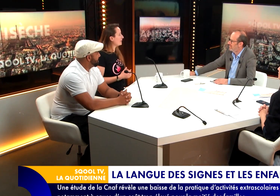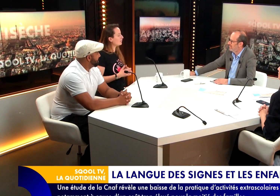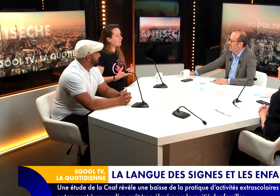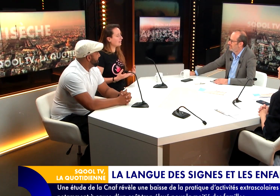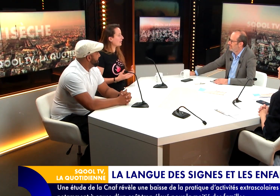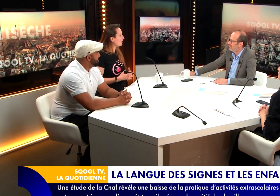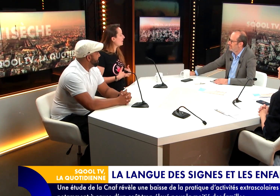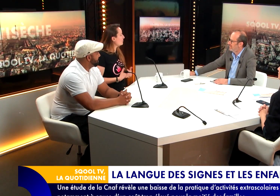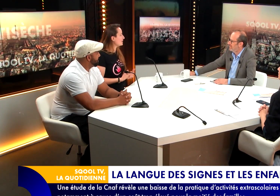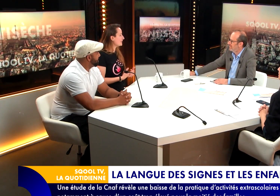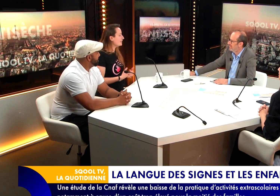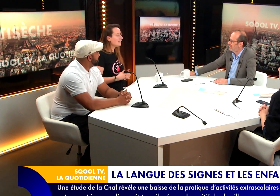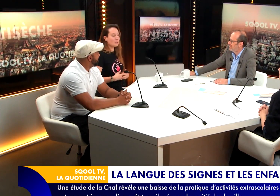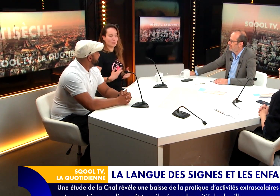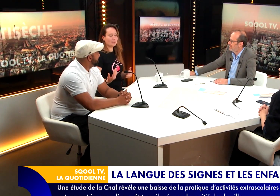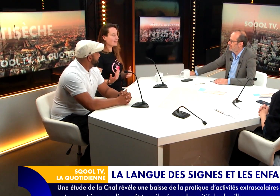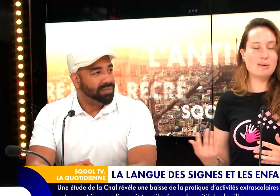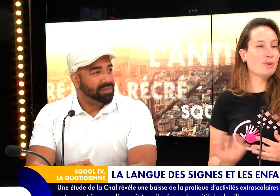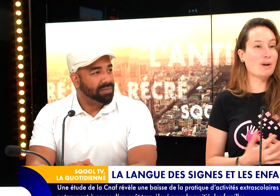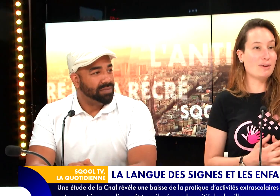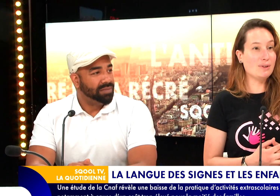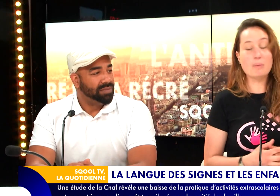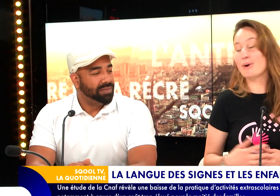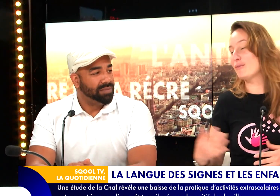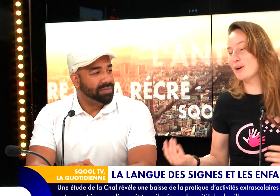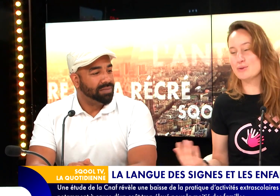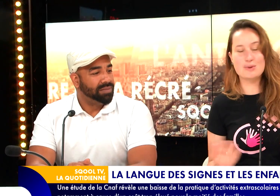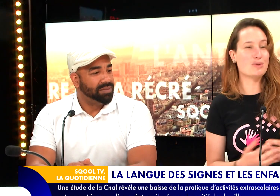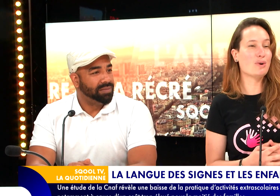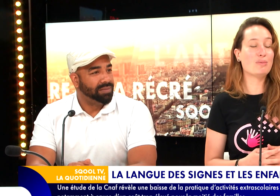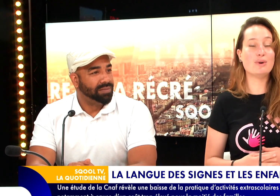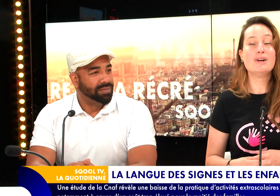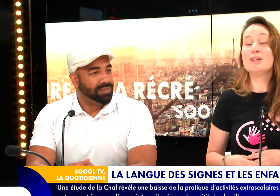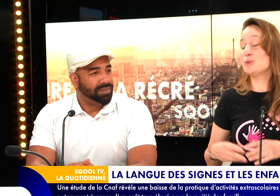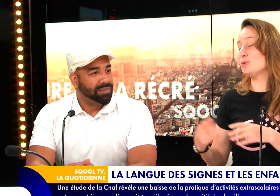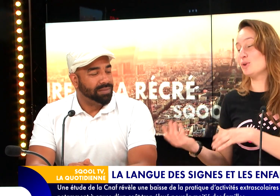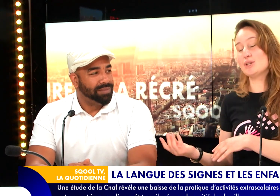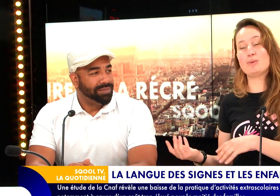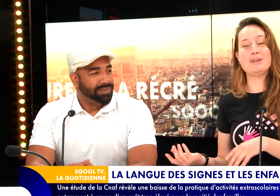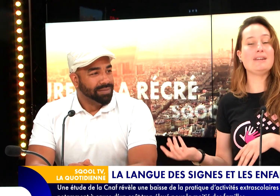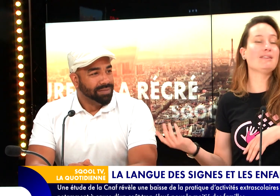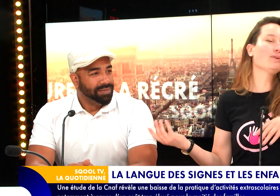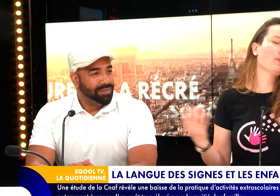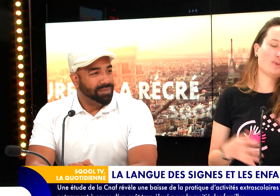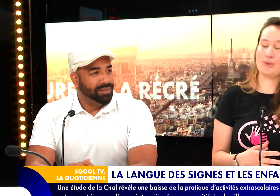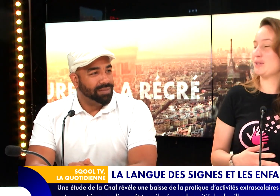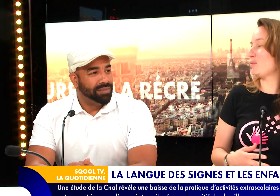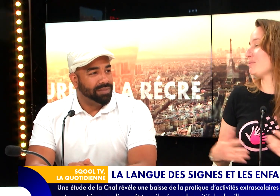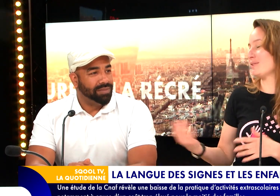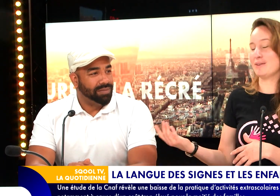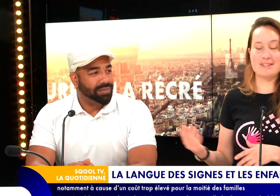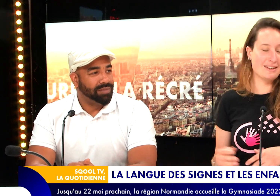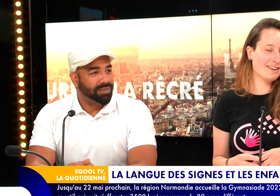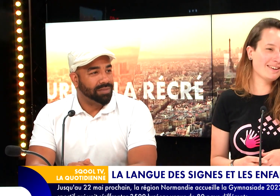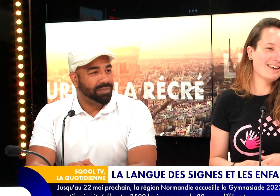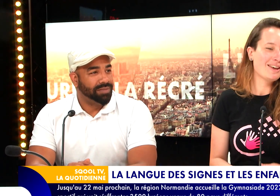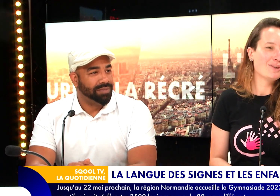famille, la solidarité, l'amitié. On est très amis dans la vie, on part en vacances ensemble. Je suis tout le temps chez lui, ses enfants sont tout le temps chez moi parce qu'il en a fait 5.